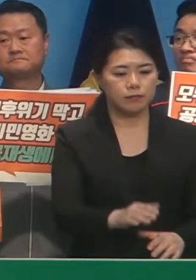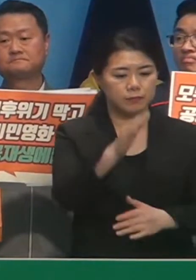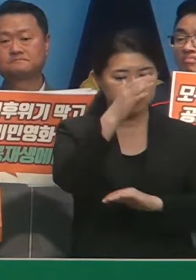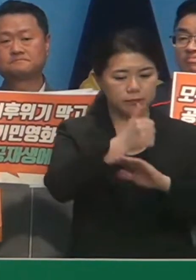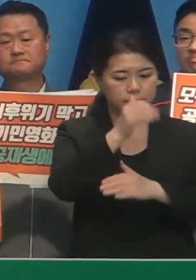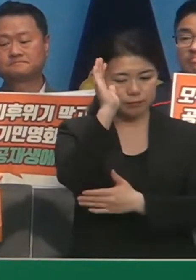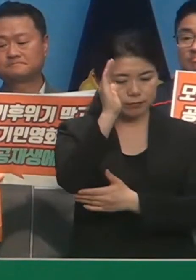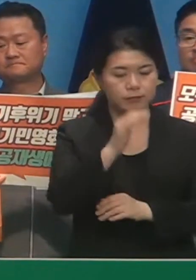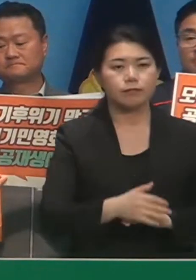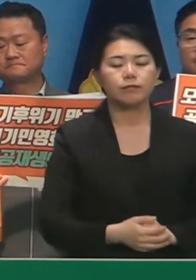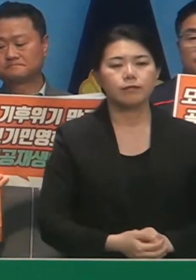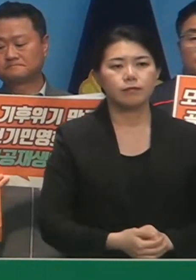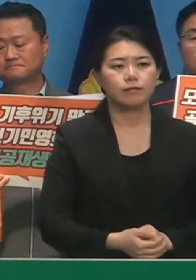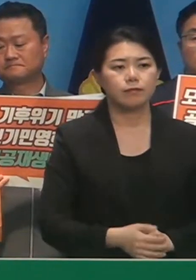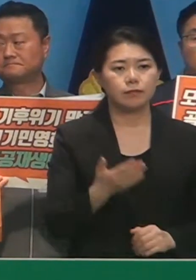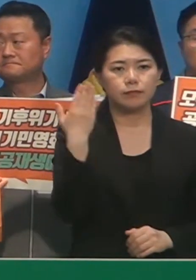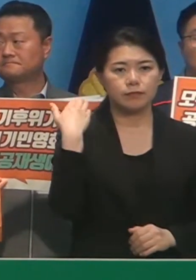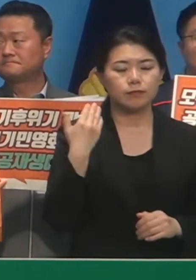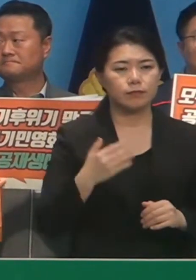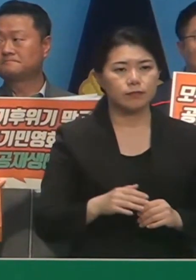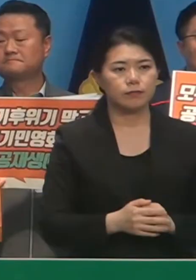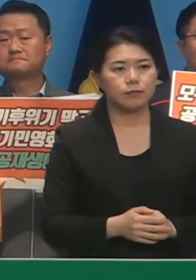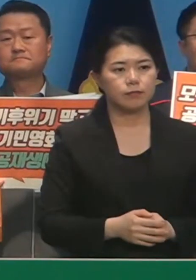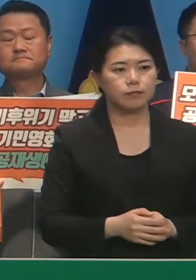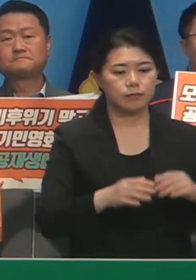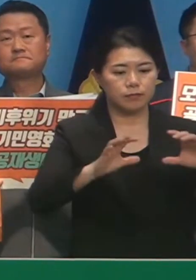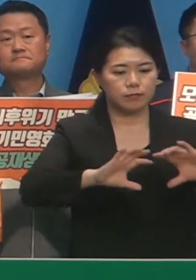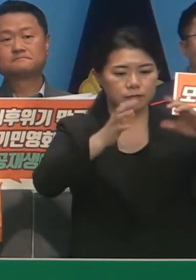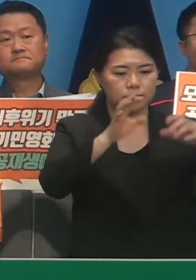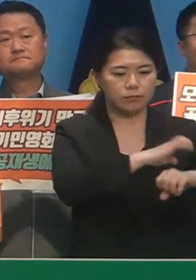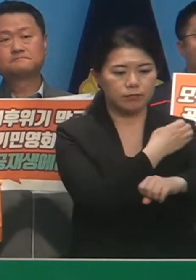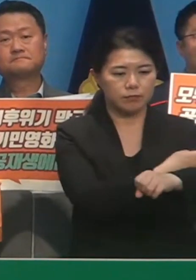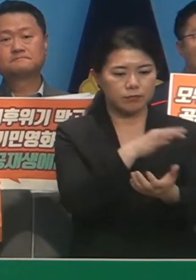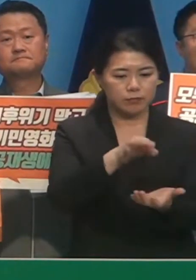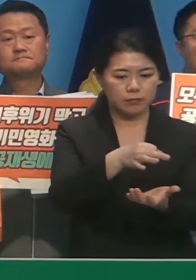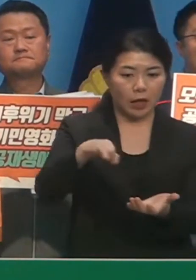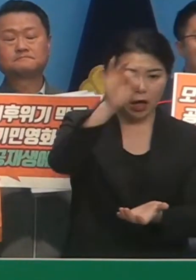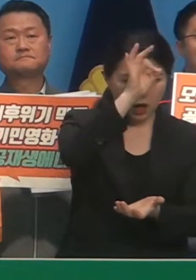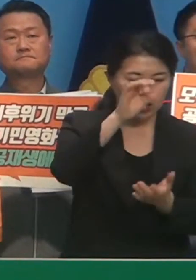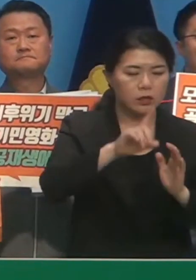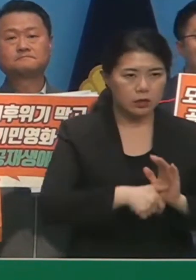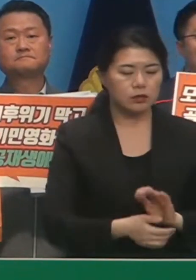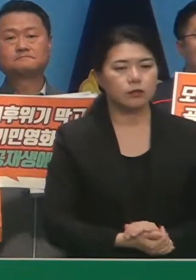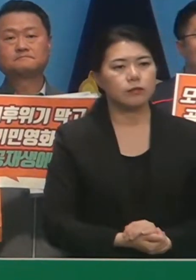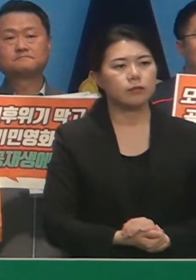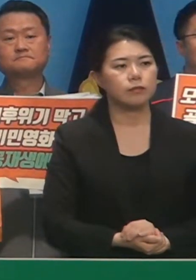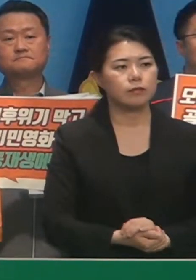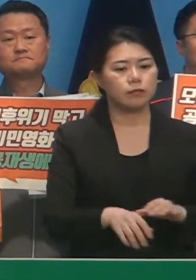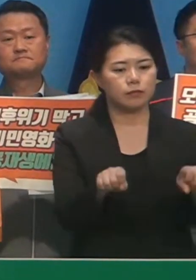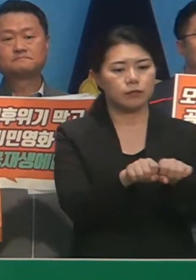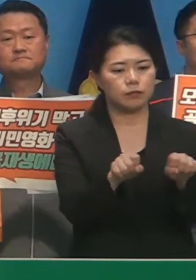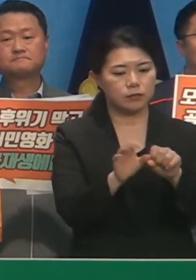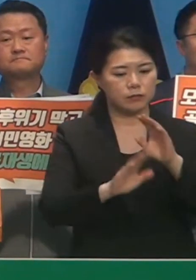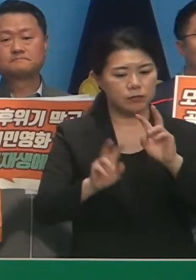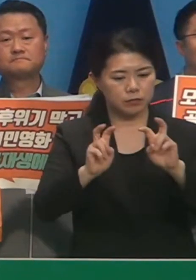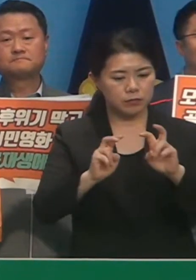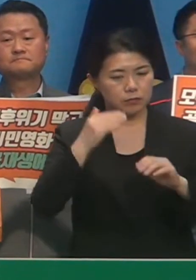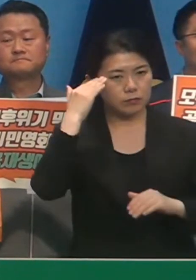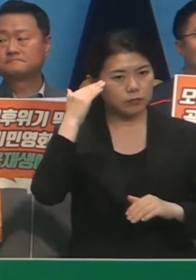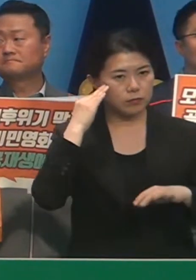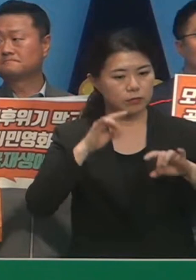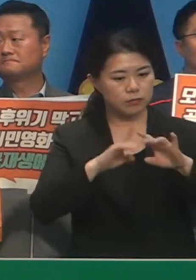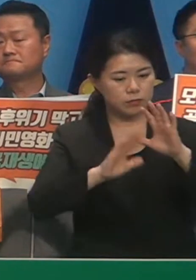마무리하도록 하겠습니다. 지난 국제 에너지 가격이 급등했을 당시 가스공사와